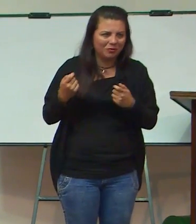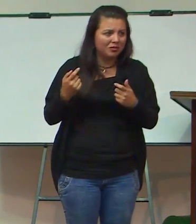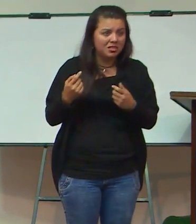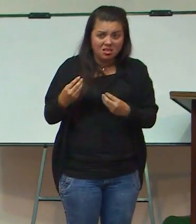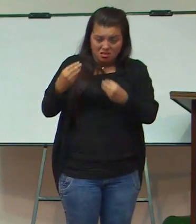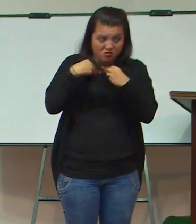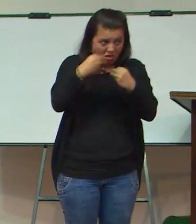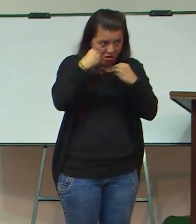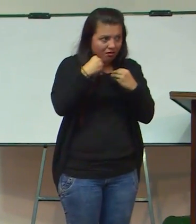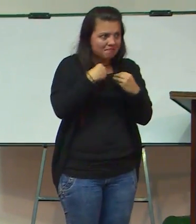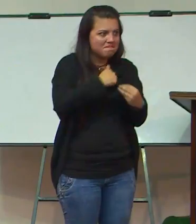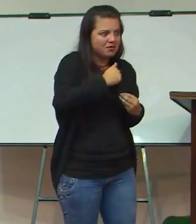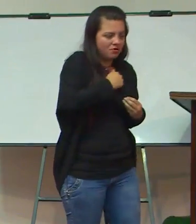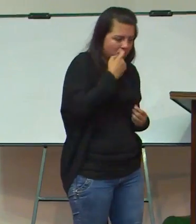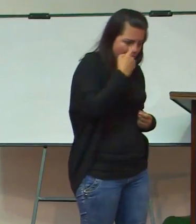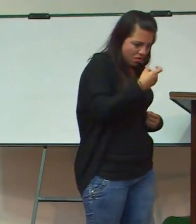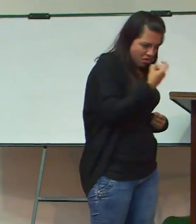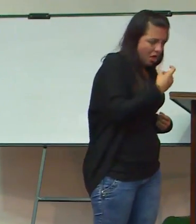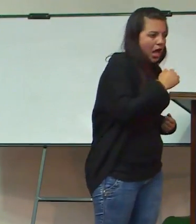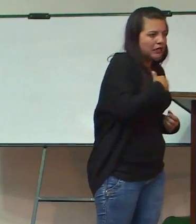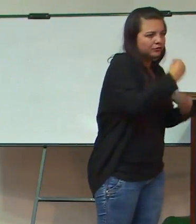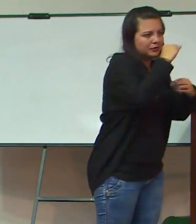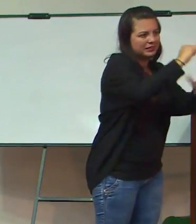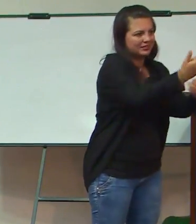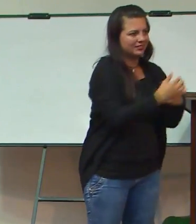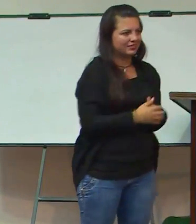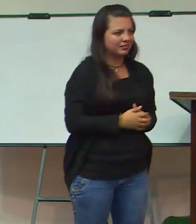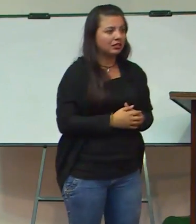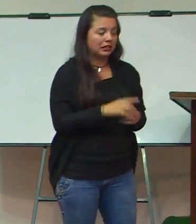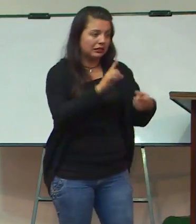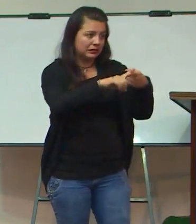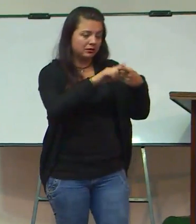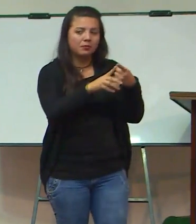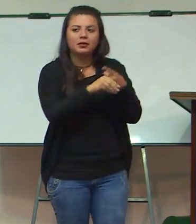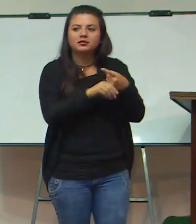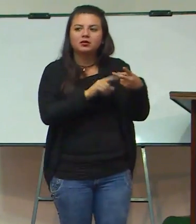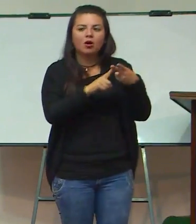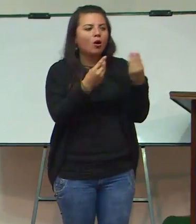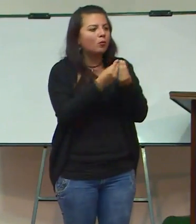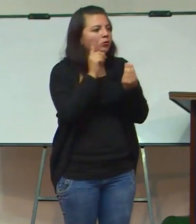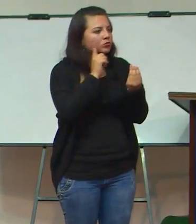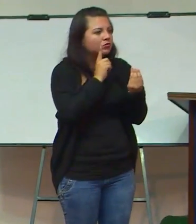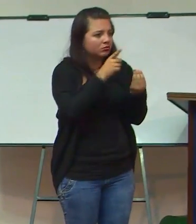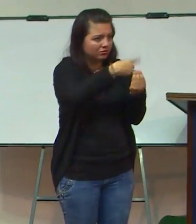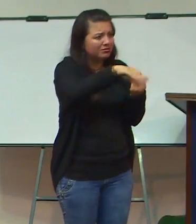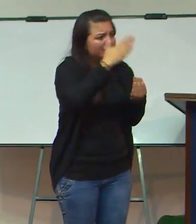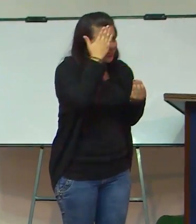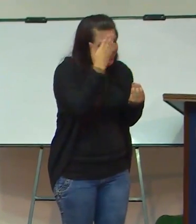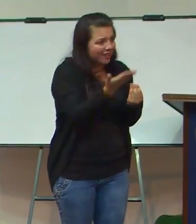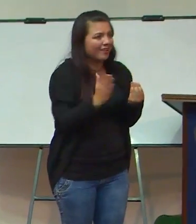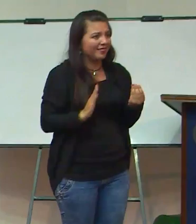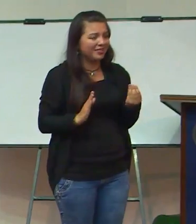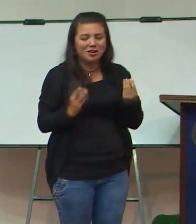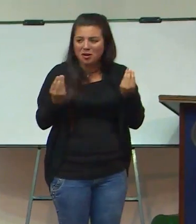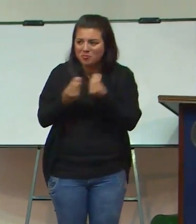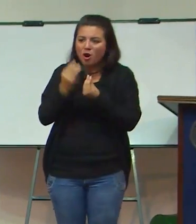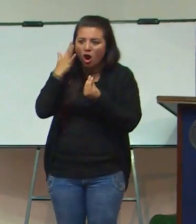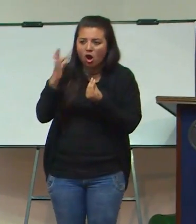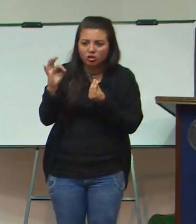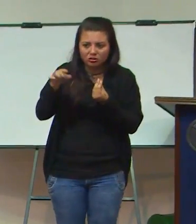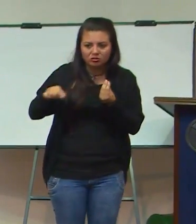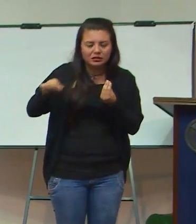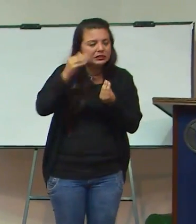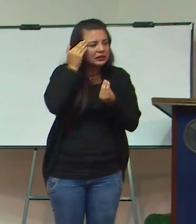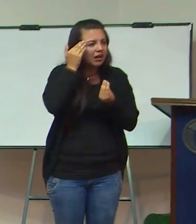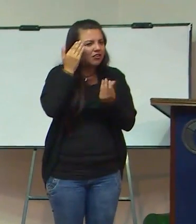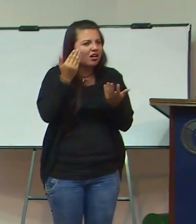interés propio. Esa es una. Y la otra es, los compañeros sordos saben y ya distinguen entre sus compañeros oyentes